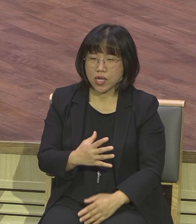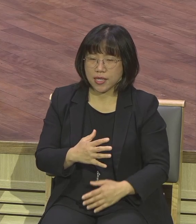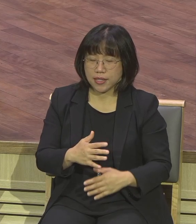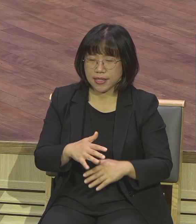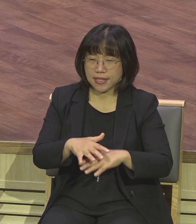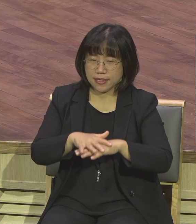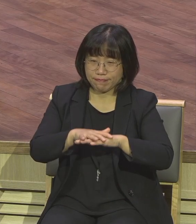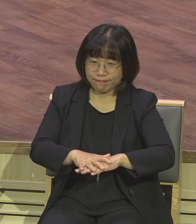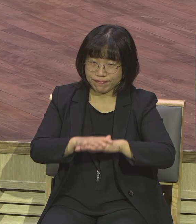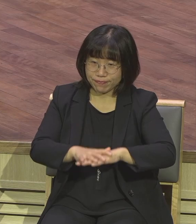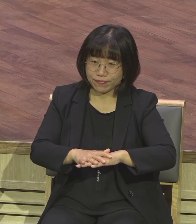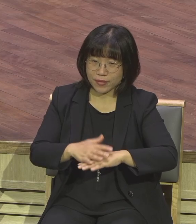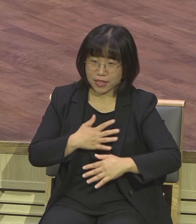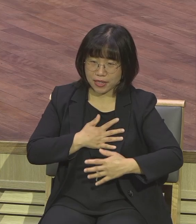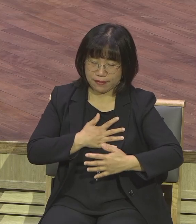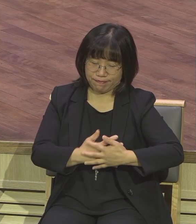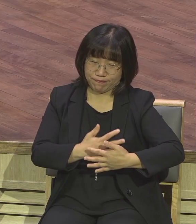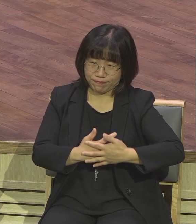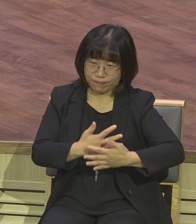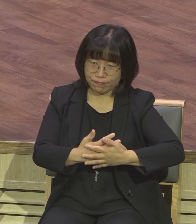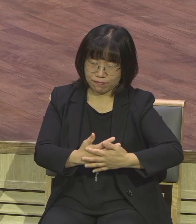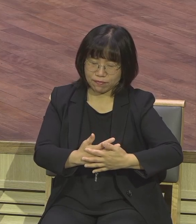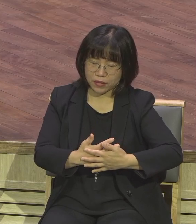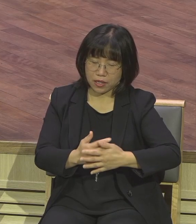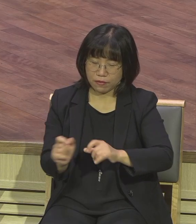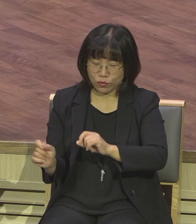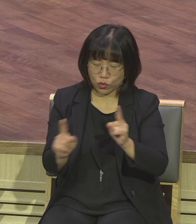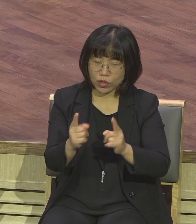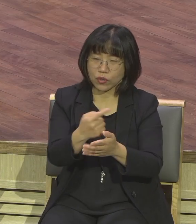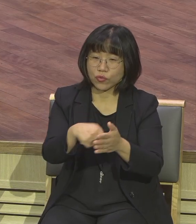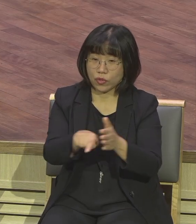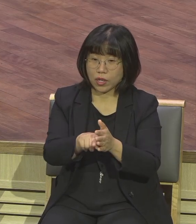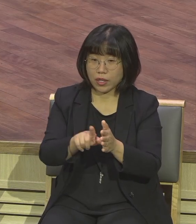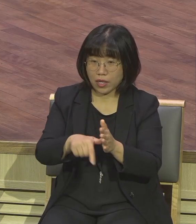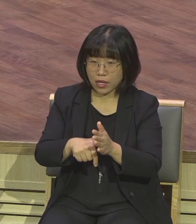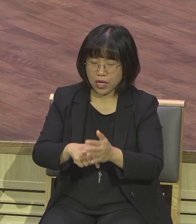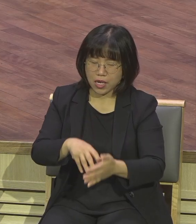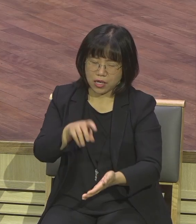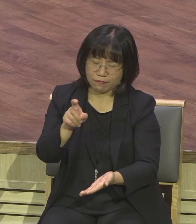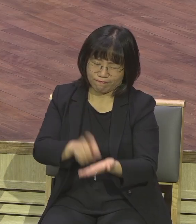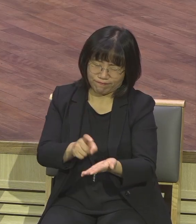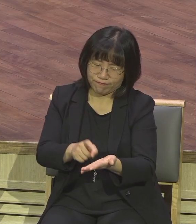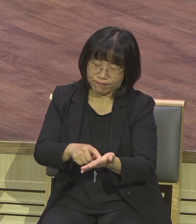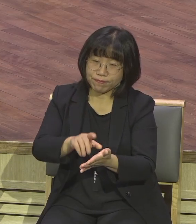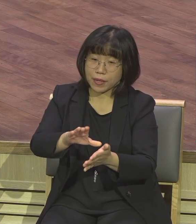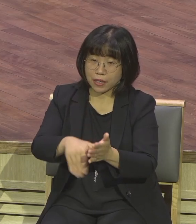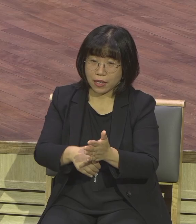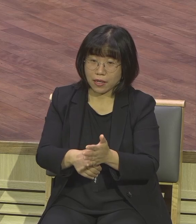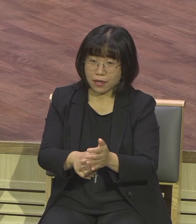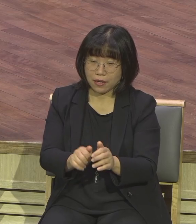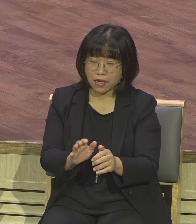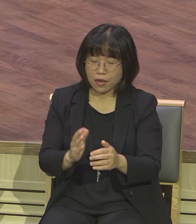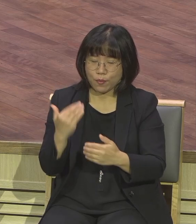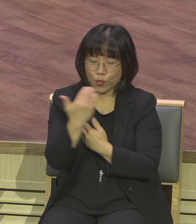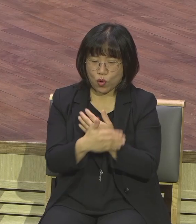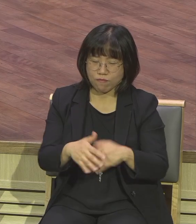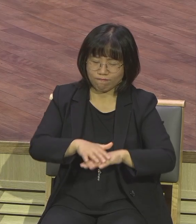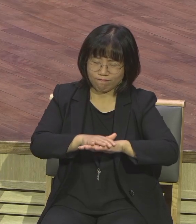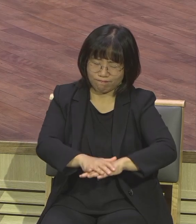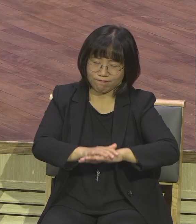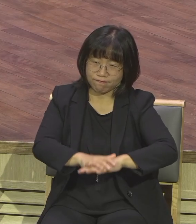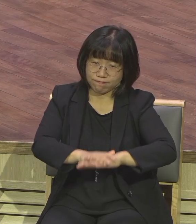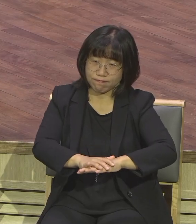심폐소생술 할 때입니다. 사람이 갑자기 아파서 갑자기 너무 급한 상황이 됐을 때는